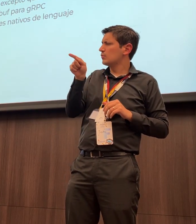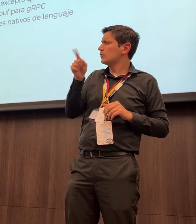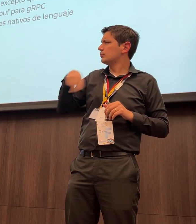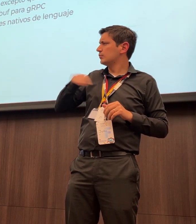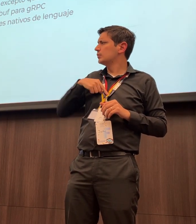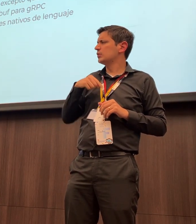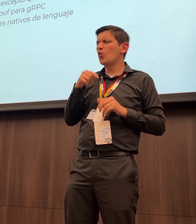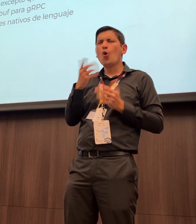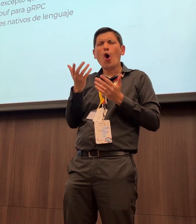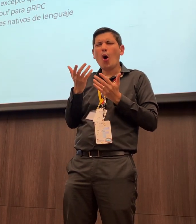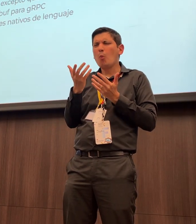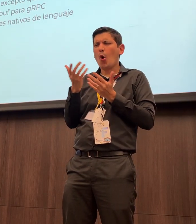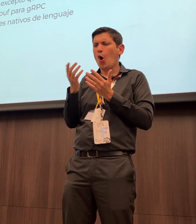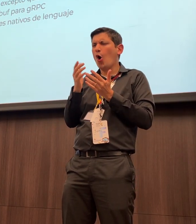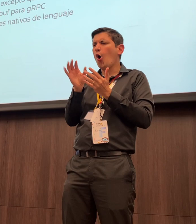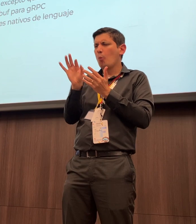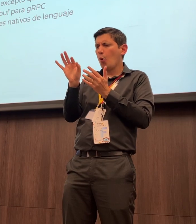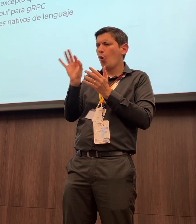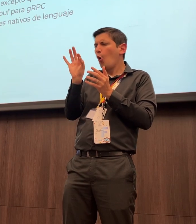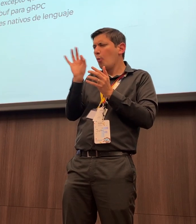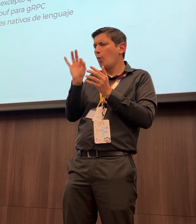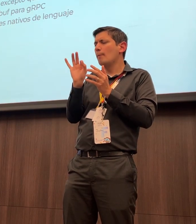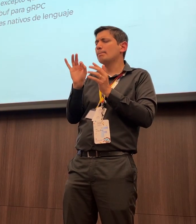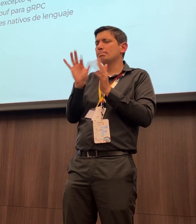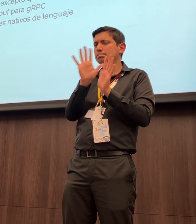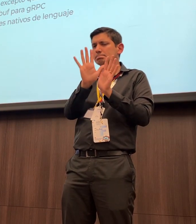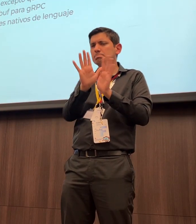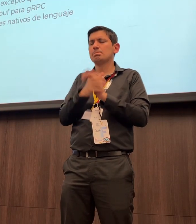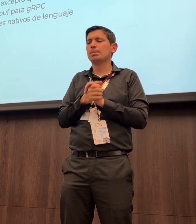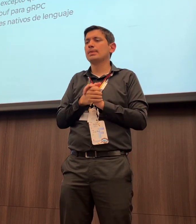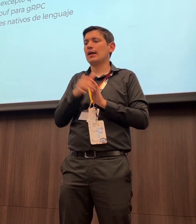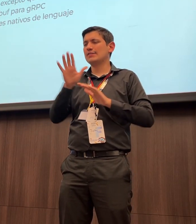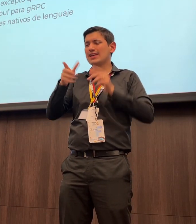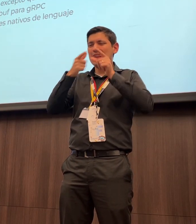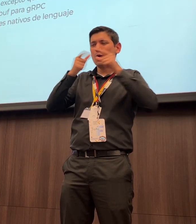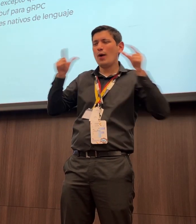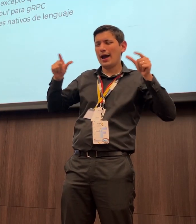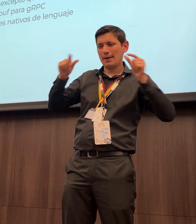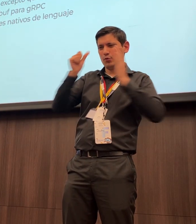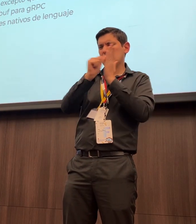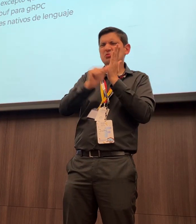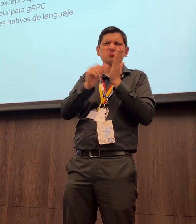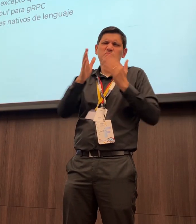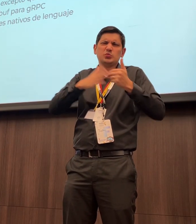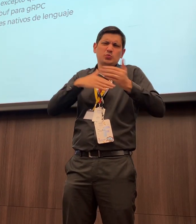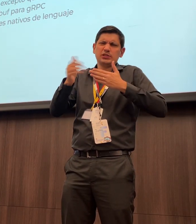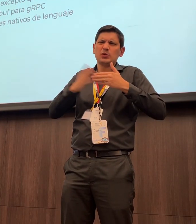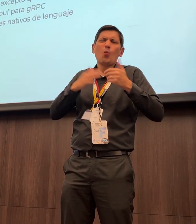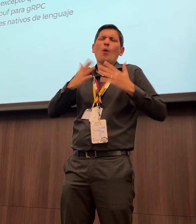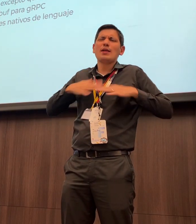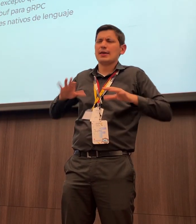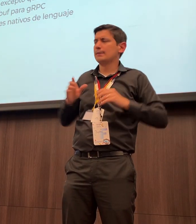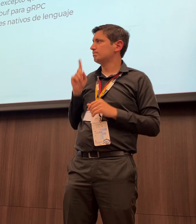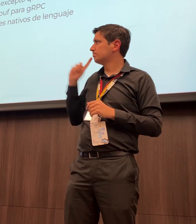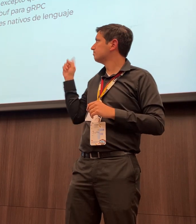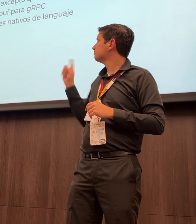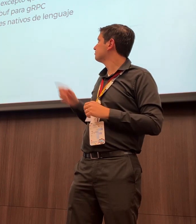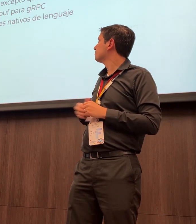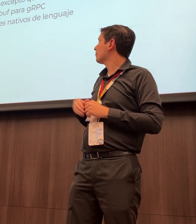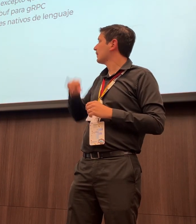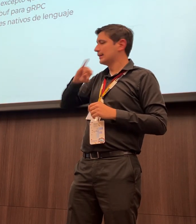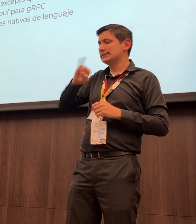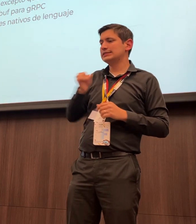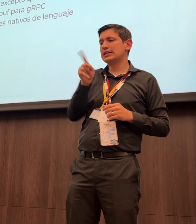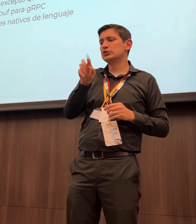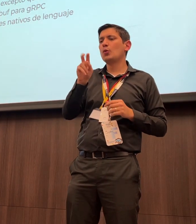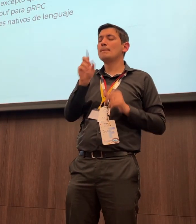cómo se define, pero resulta agnóstico del lenguaje de programación que usemos. Luego es como JSON, pero